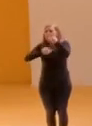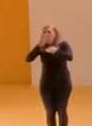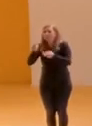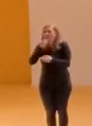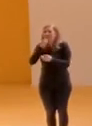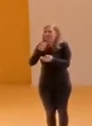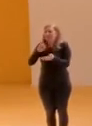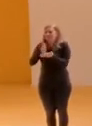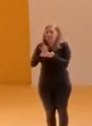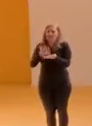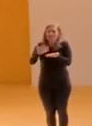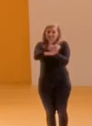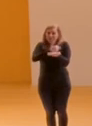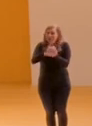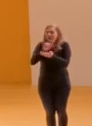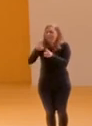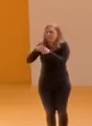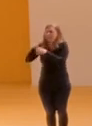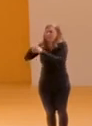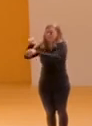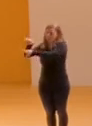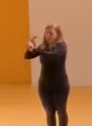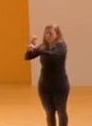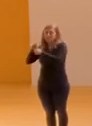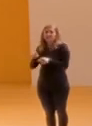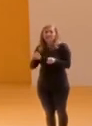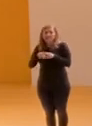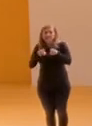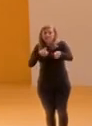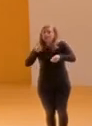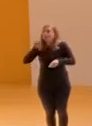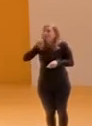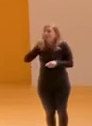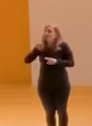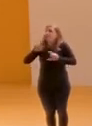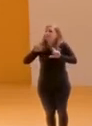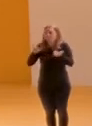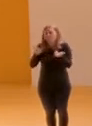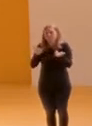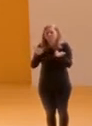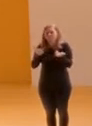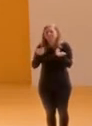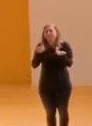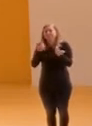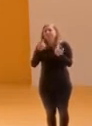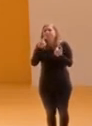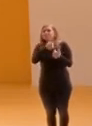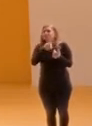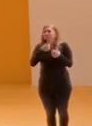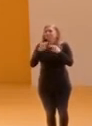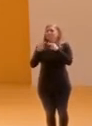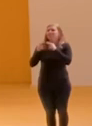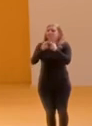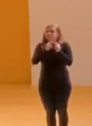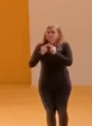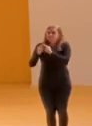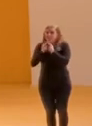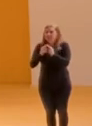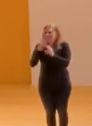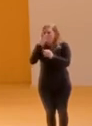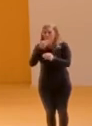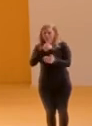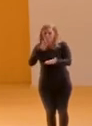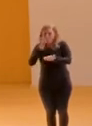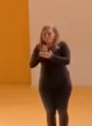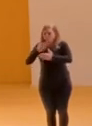zbierania i polowania I tu mamy mężczyzn którzy No powiedziałbym że się naradzają chociaż Wygląda to tak jakby już się